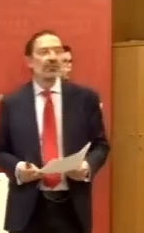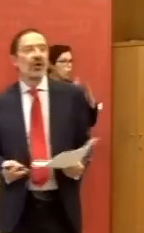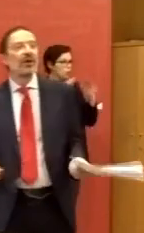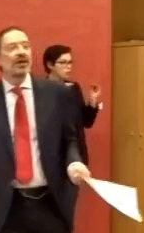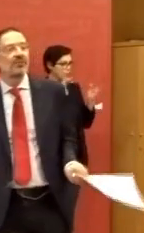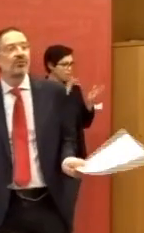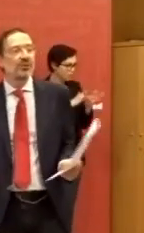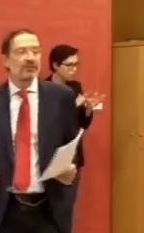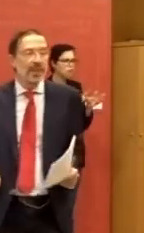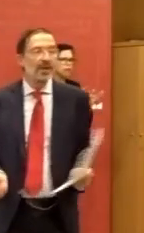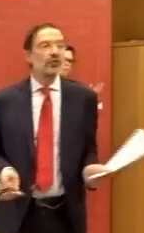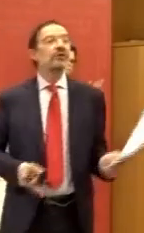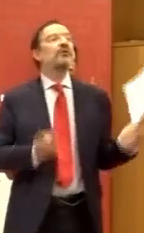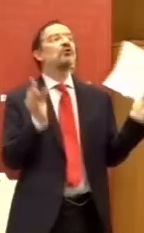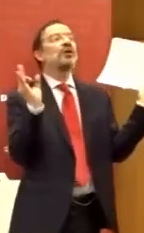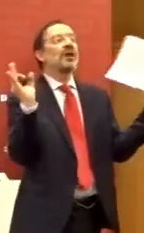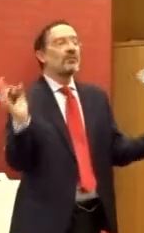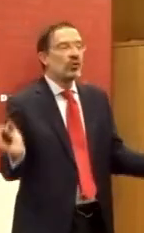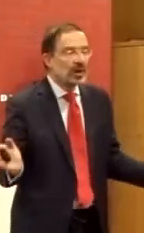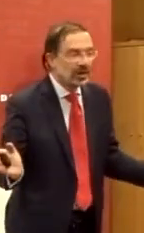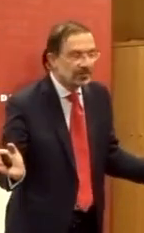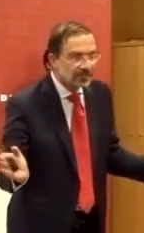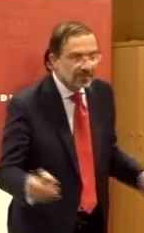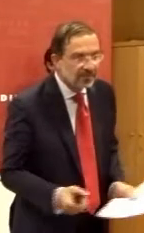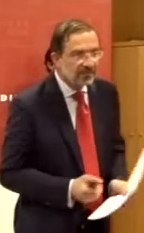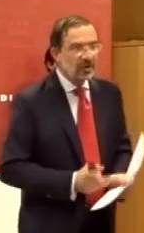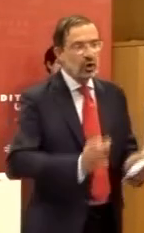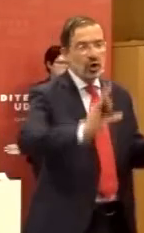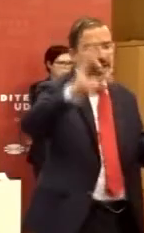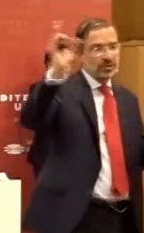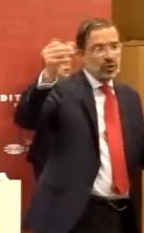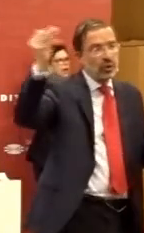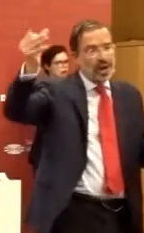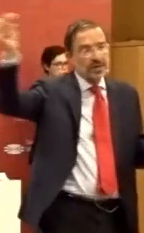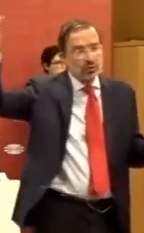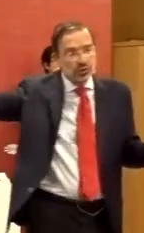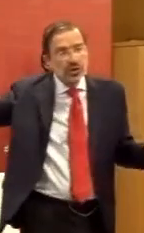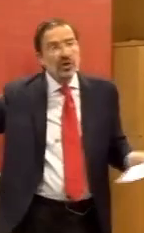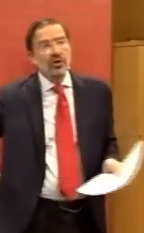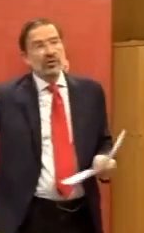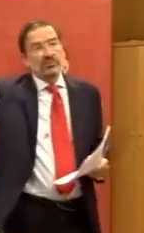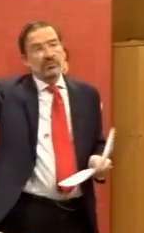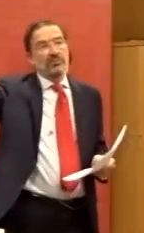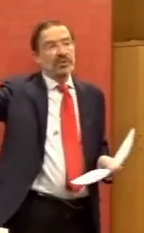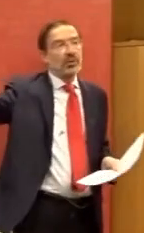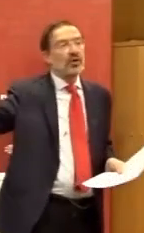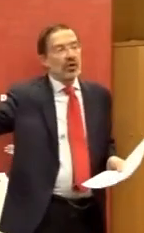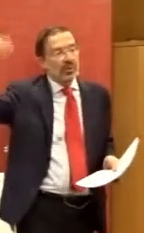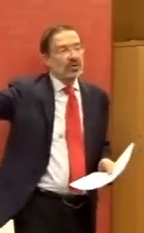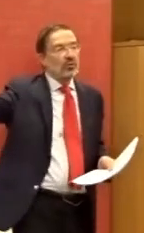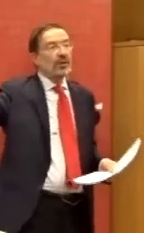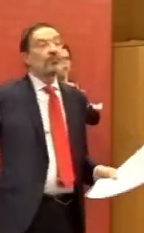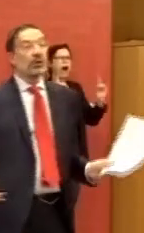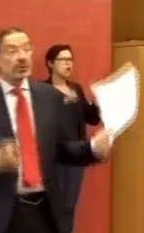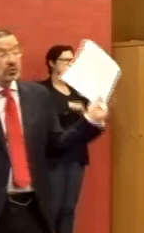benefician también del programa Erasmus, ¿no? Y entonces hicimos un intercambio juvenil. No un Erasmus de un